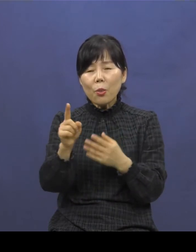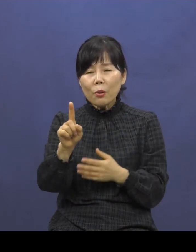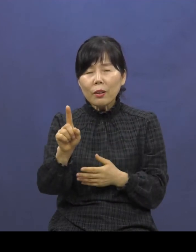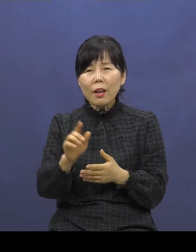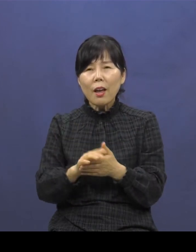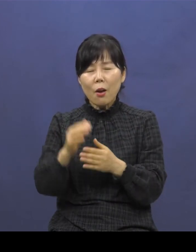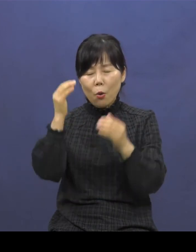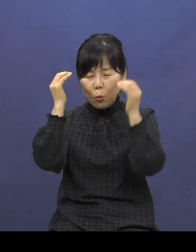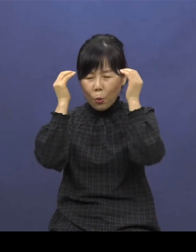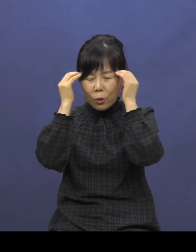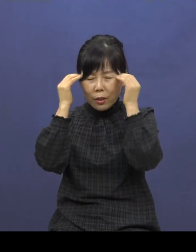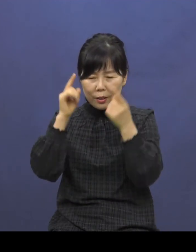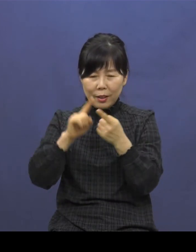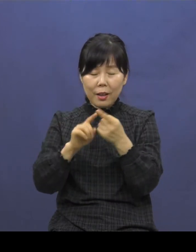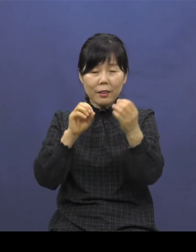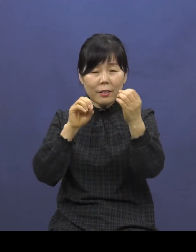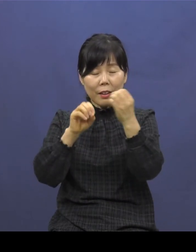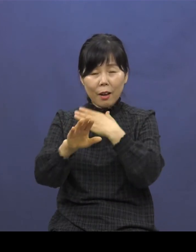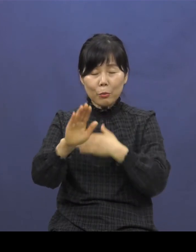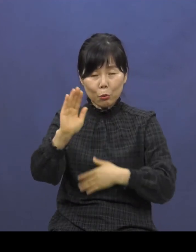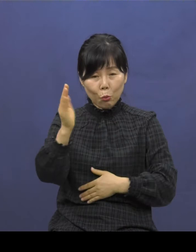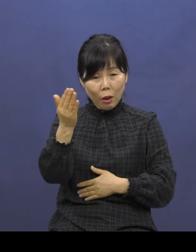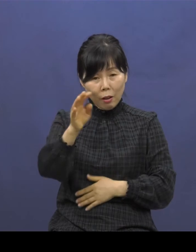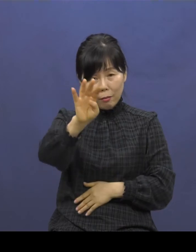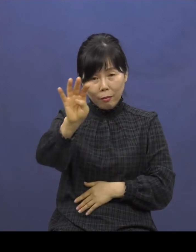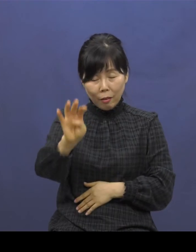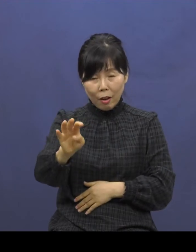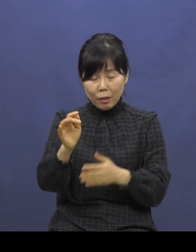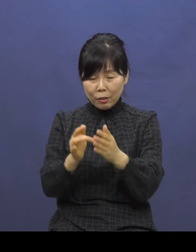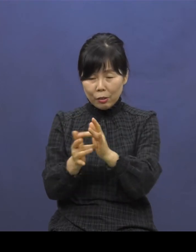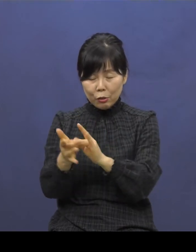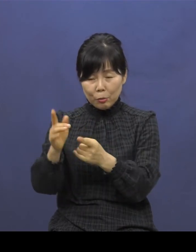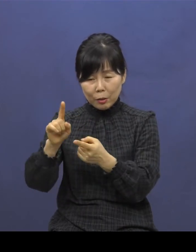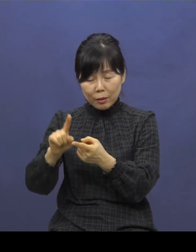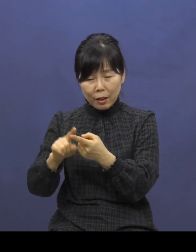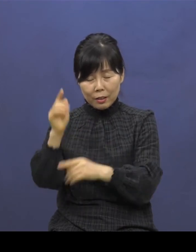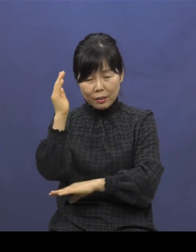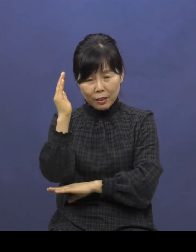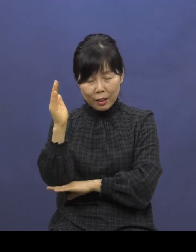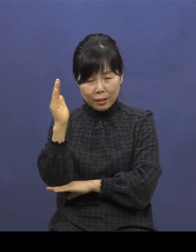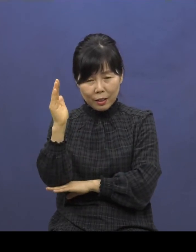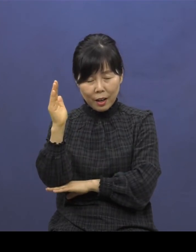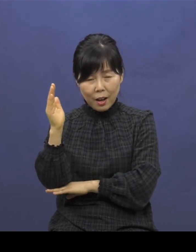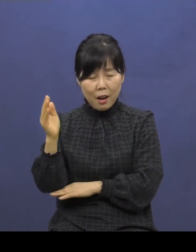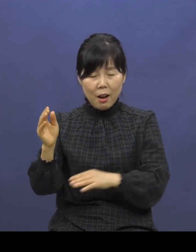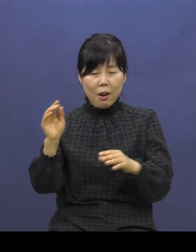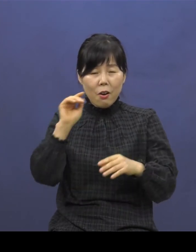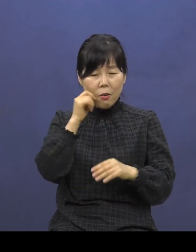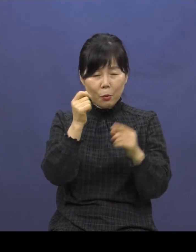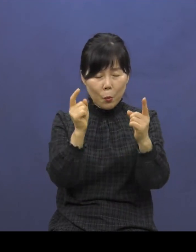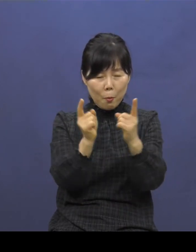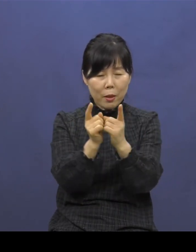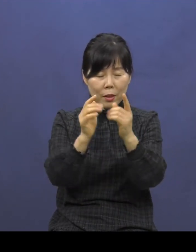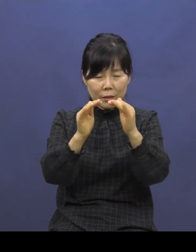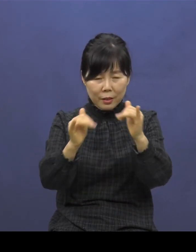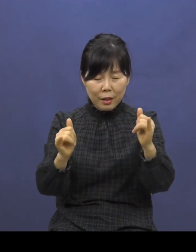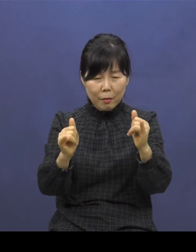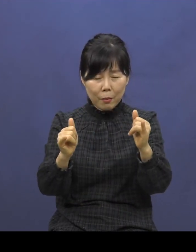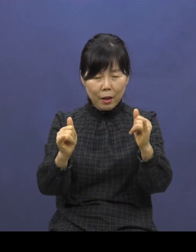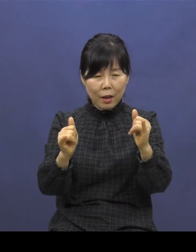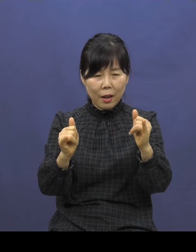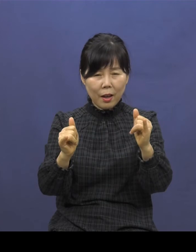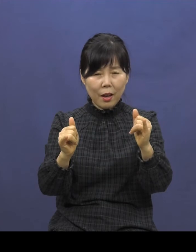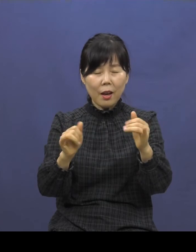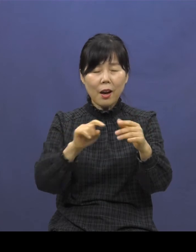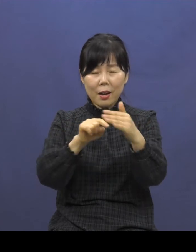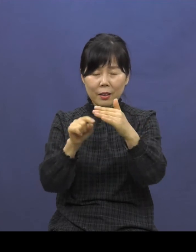어떻게 그것이 그러한 고난에 대한 대답이 되느냐? 어떻게 예수 그리스도의 이야기가 그 모든 어려운 가운데의 사람들, 전 그들의